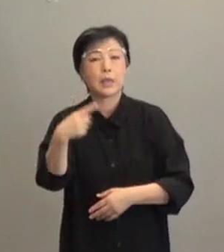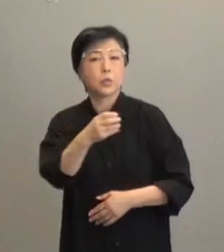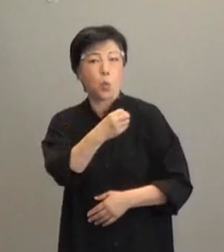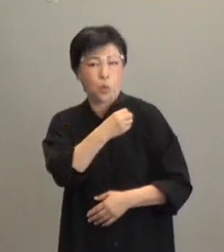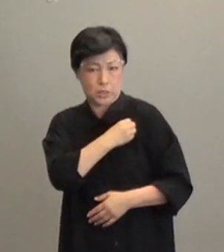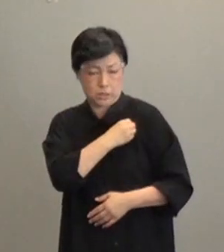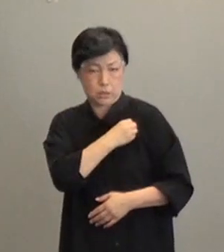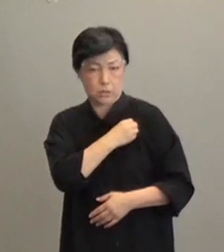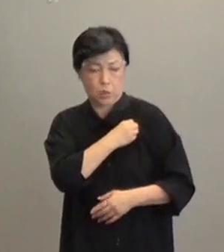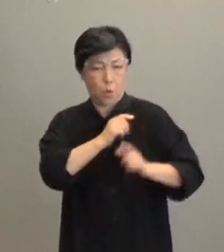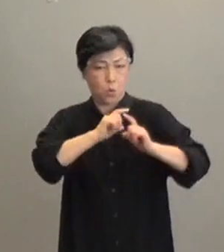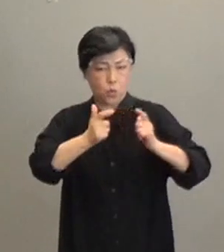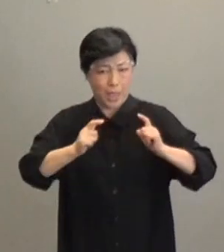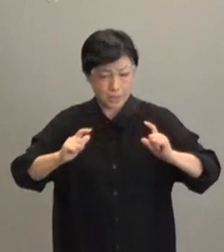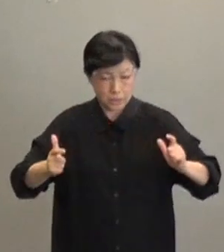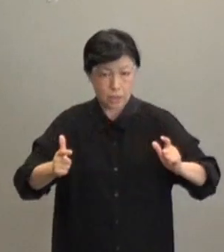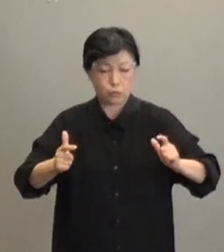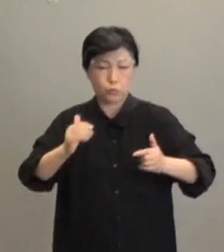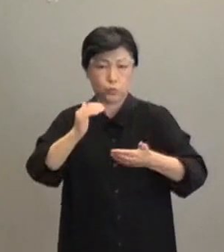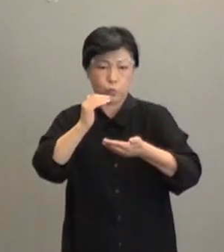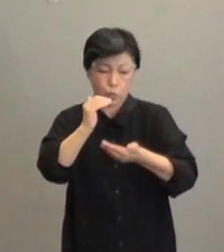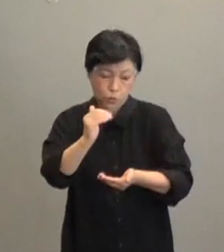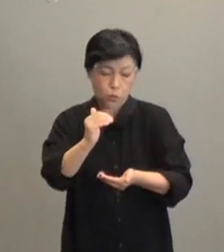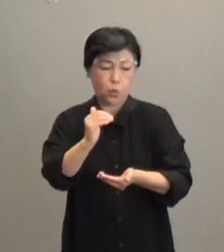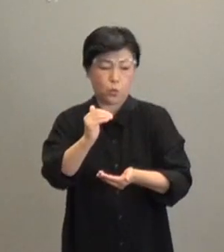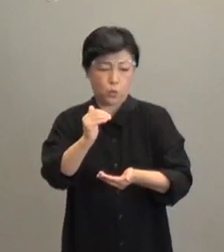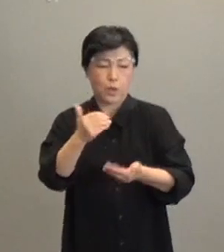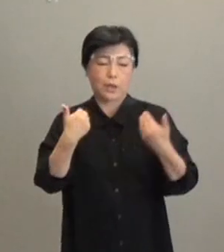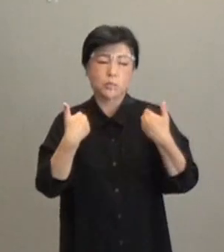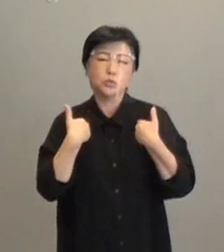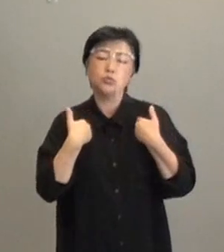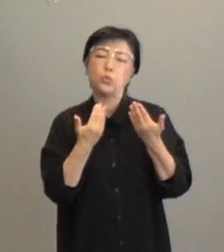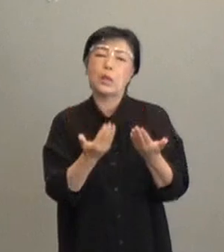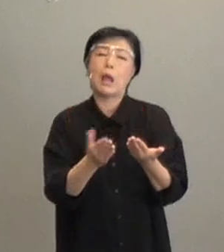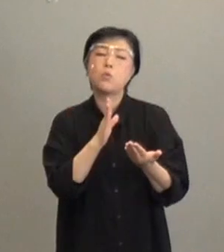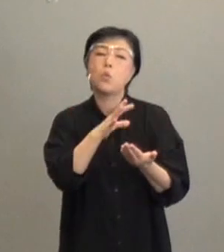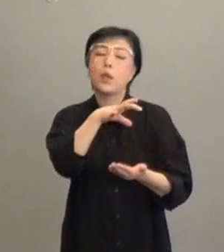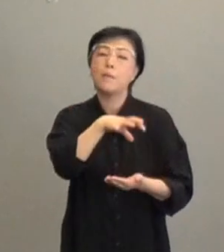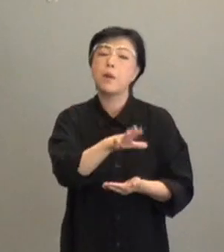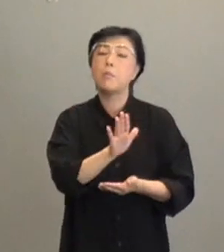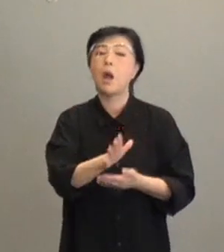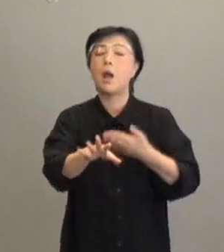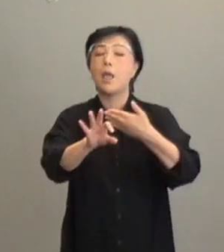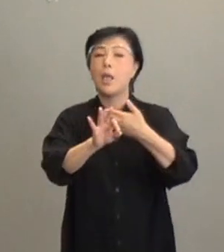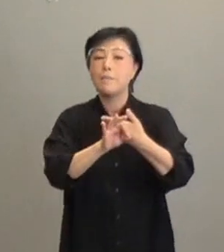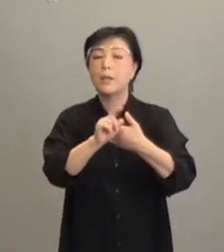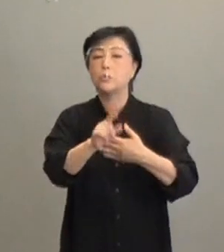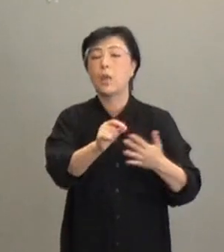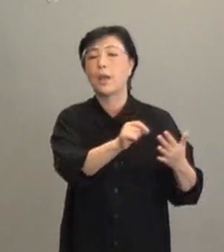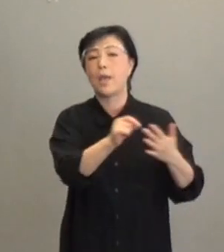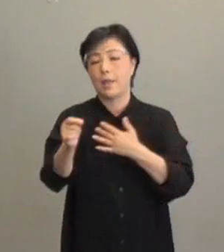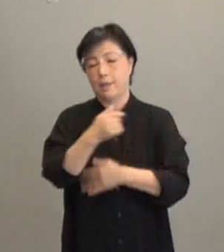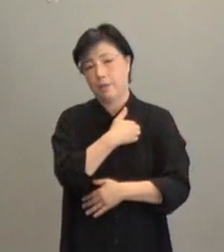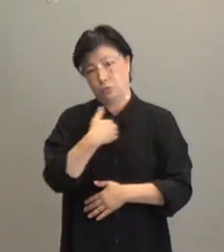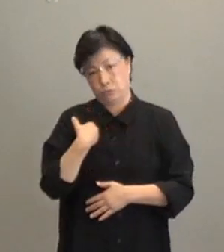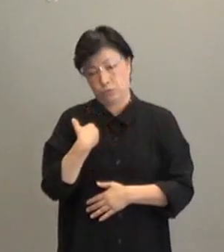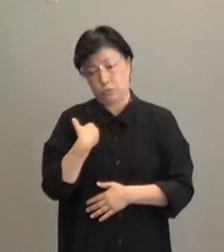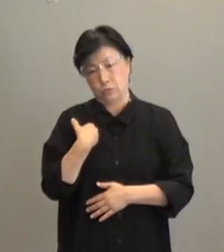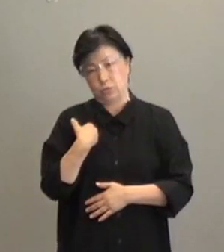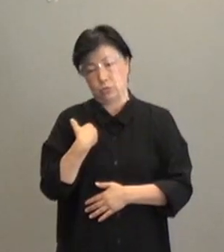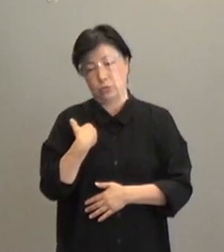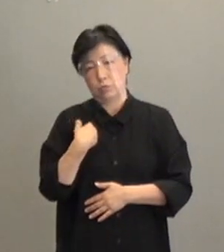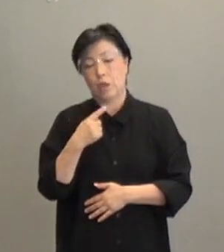を増やしていくことが必要な学校現場であればですね、そちらが選択できるようなですね、そう